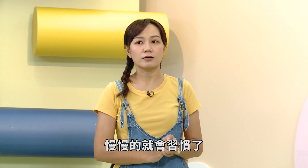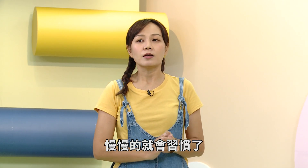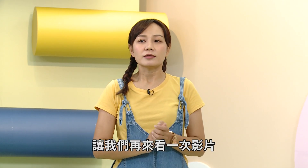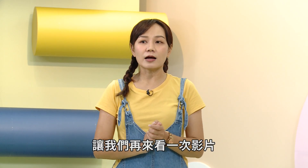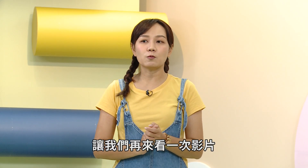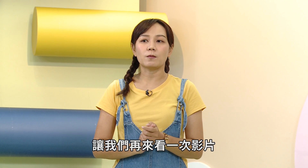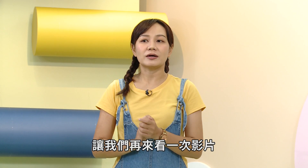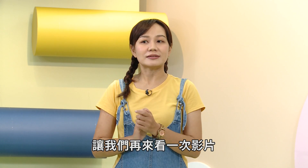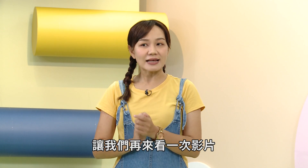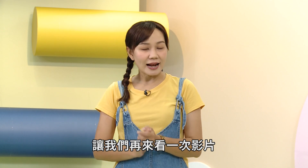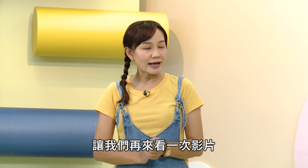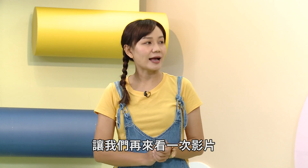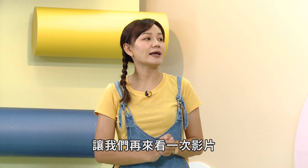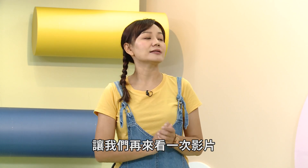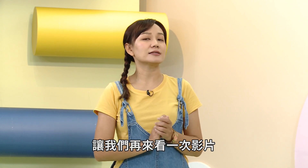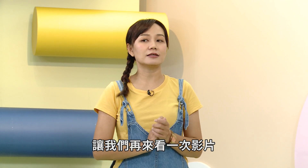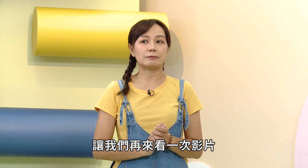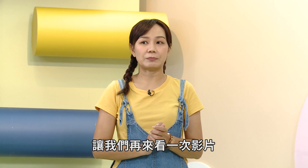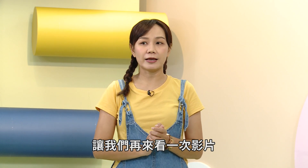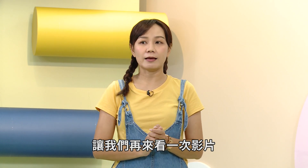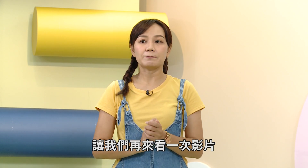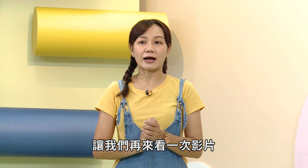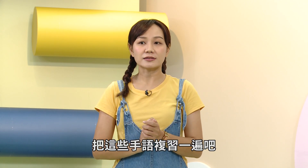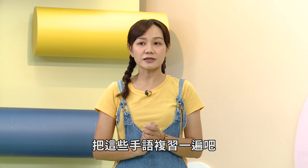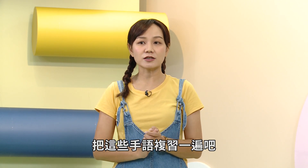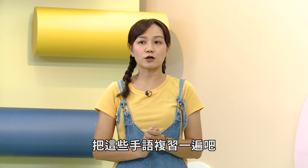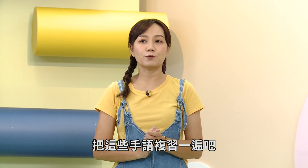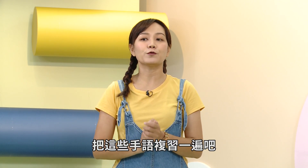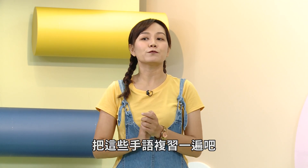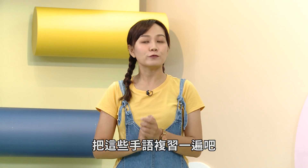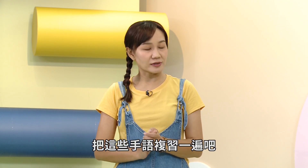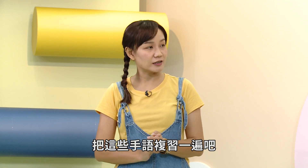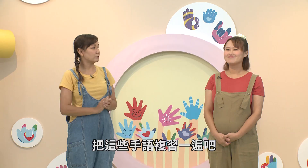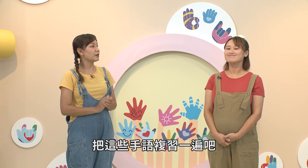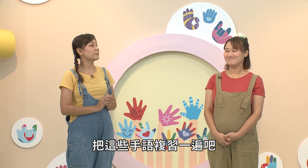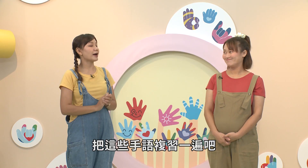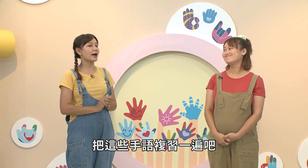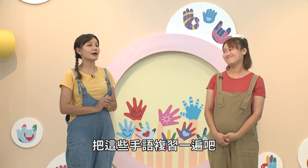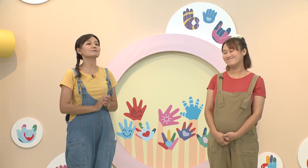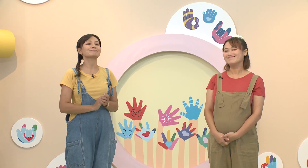让我们再来看一次影片，把这些手语复习一遍吧。